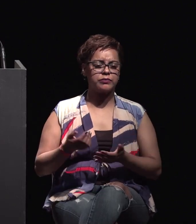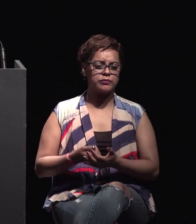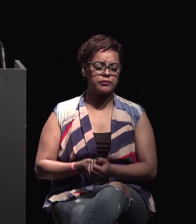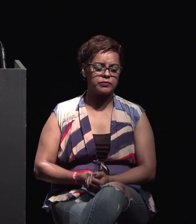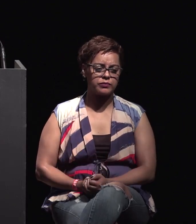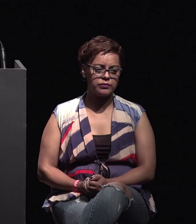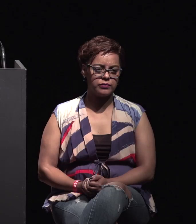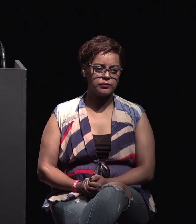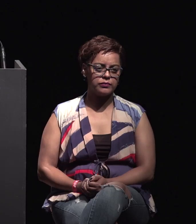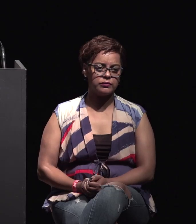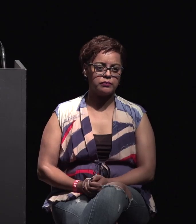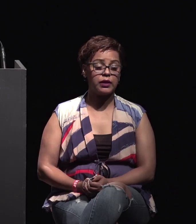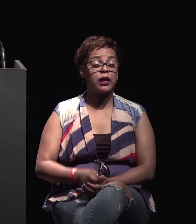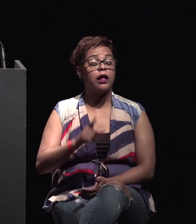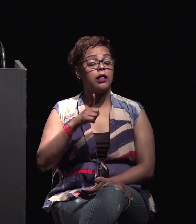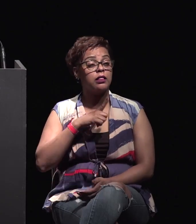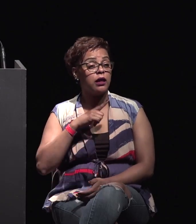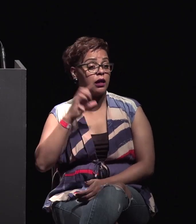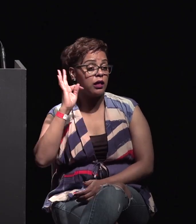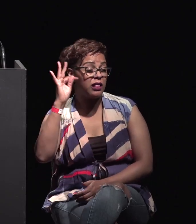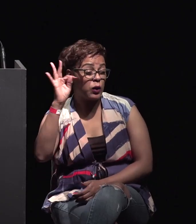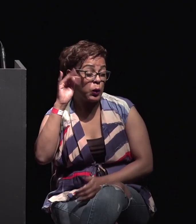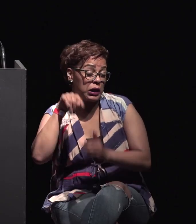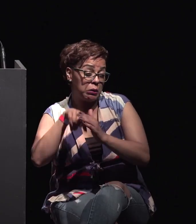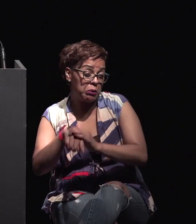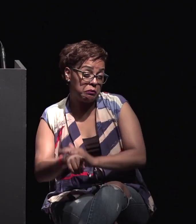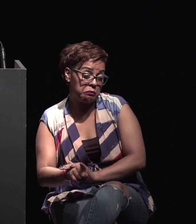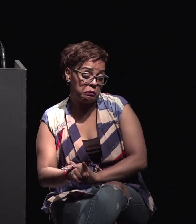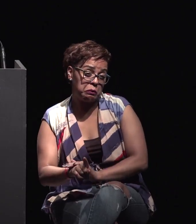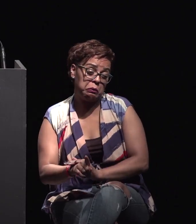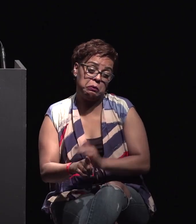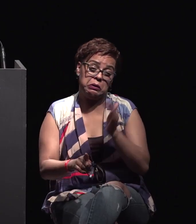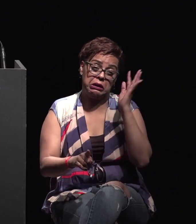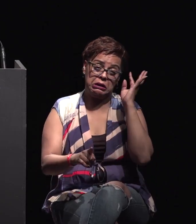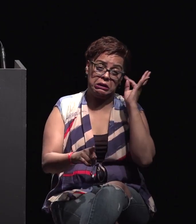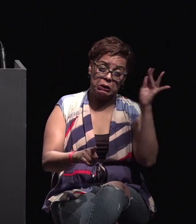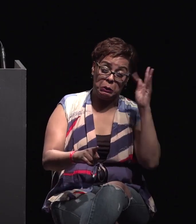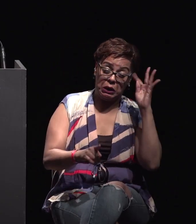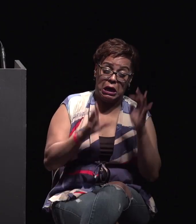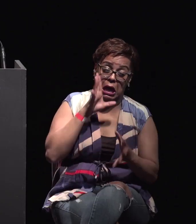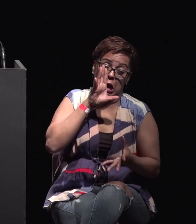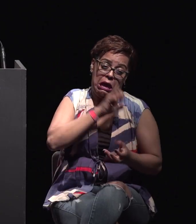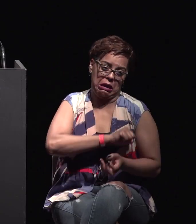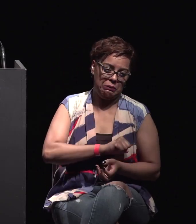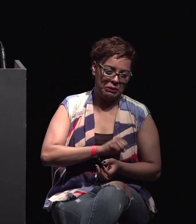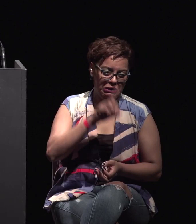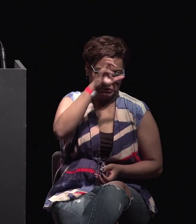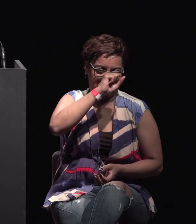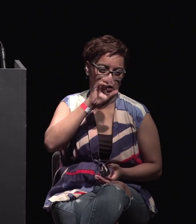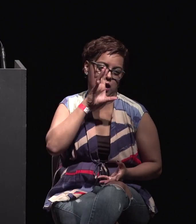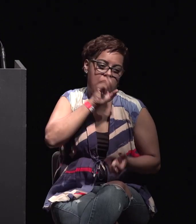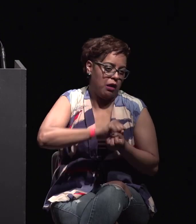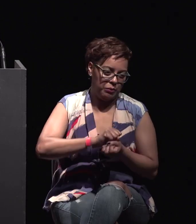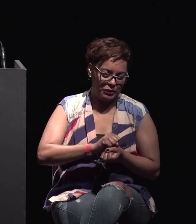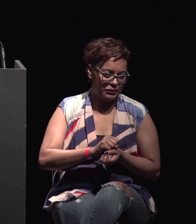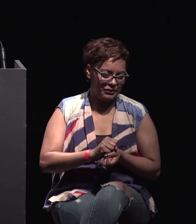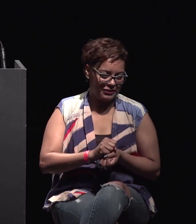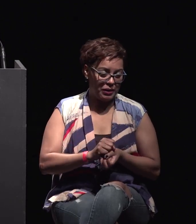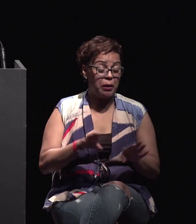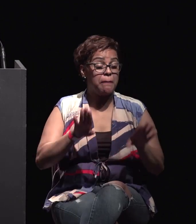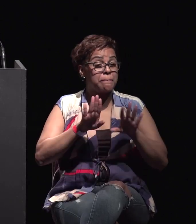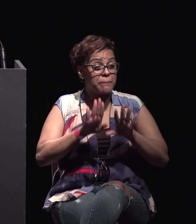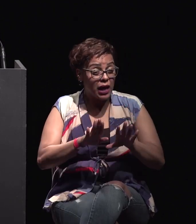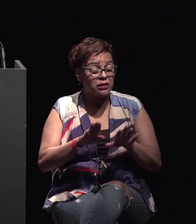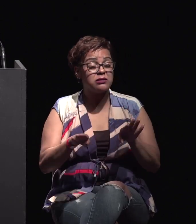né? Tanto teoria profunda quanto teoria fast food, e também alguma